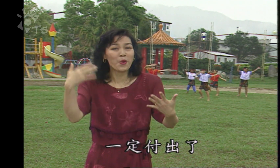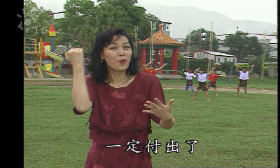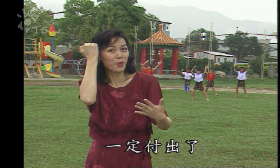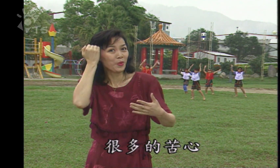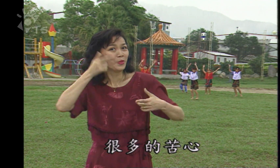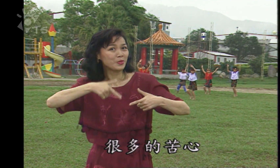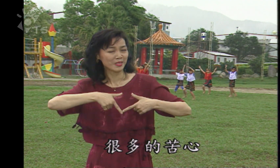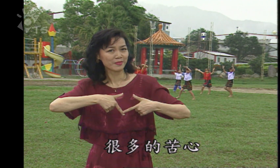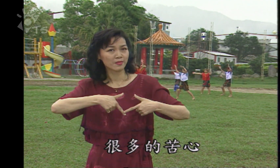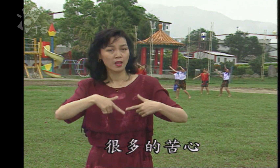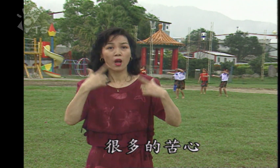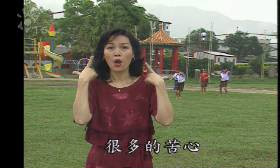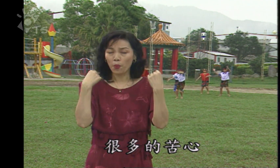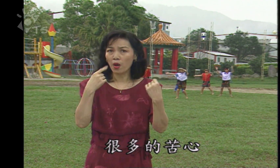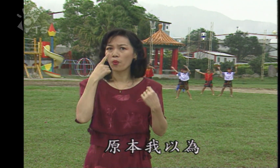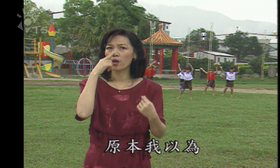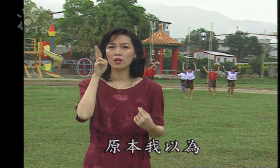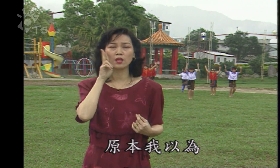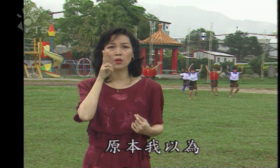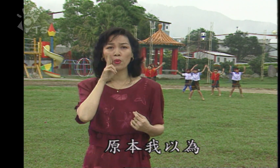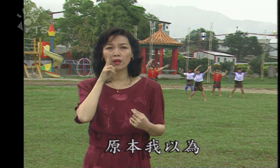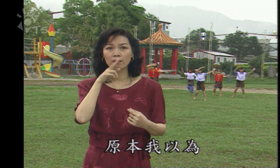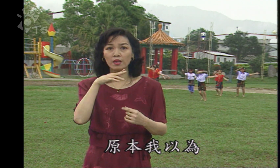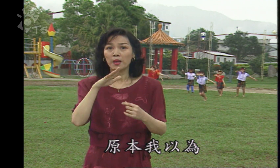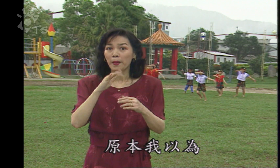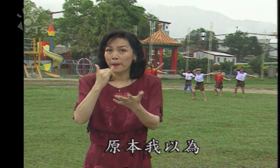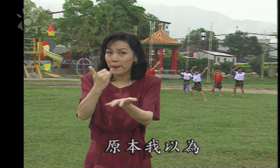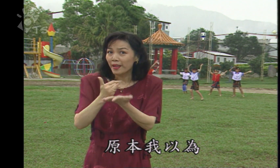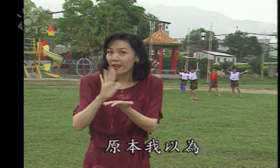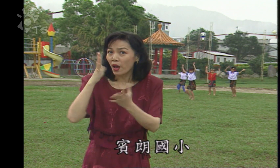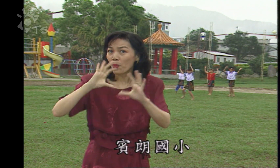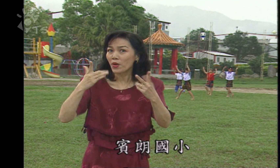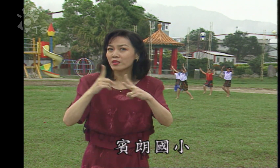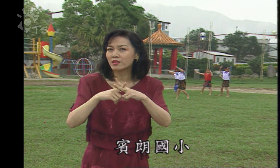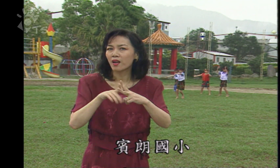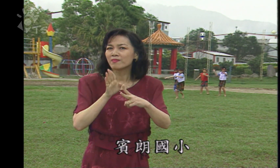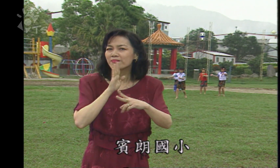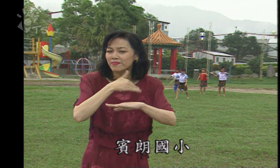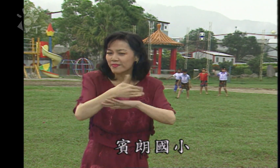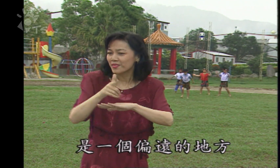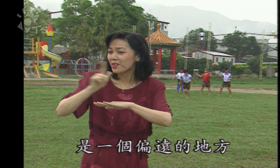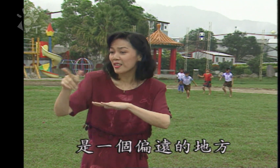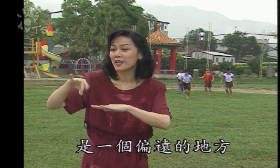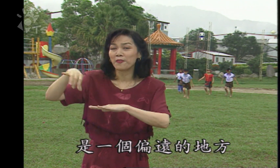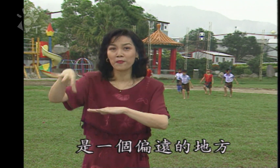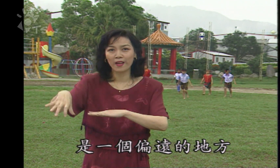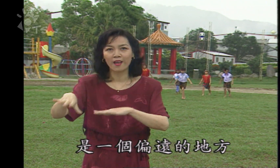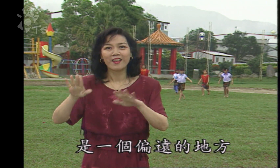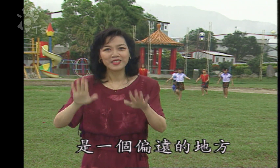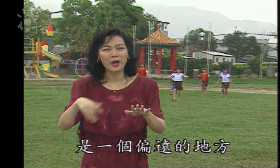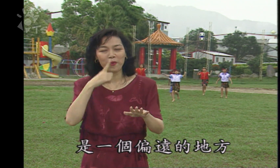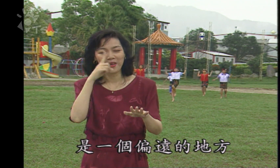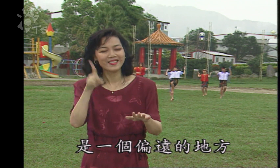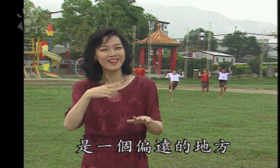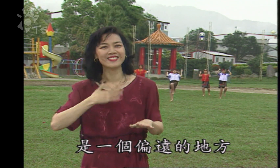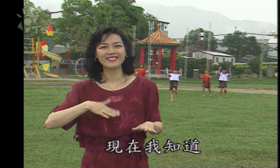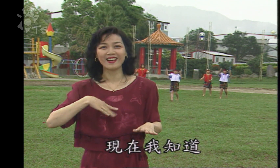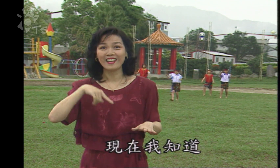了很多的苦心。原本我以为槟榔国小是一个偏远的地方，现在我知